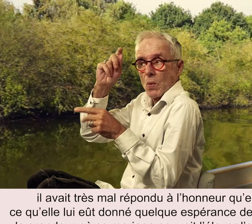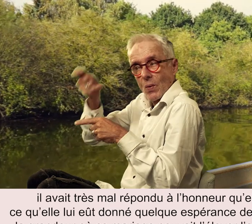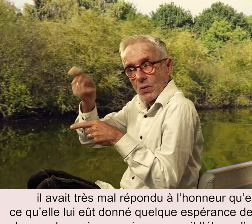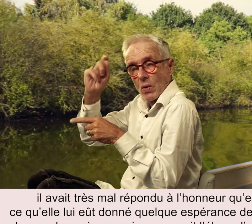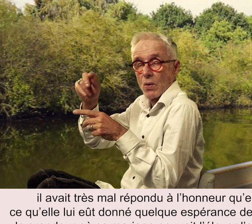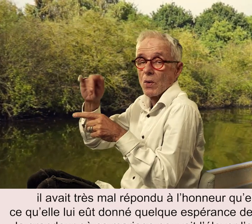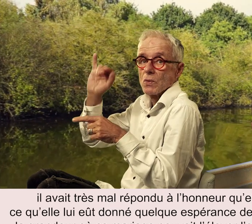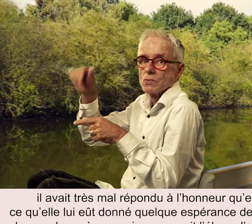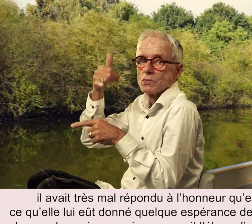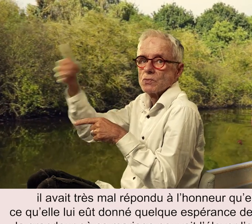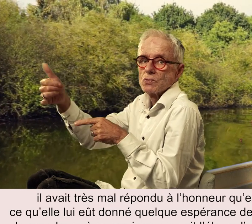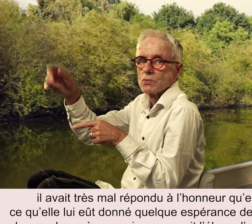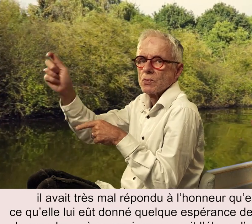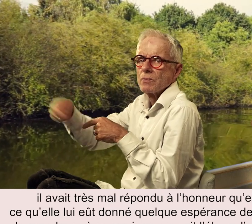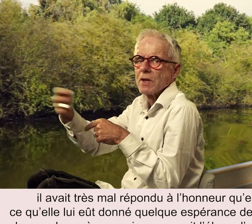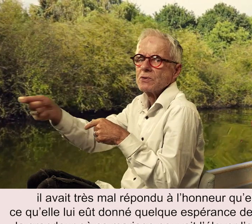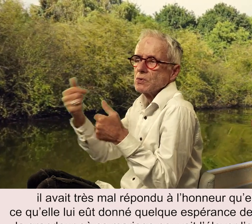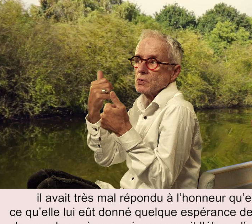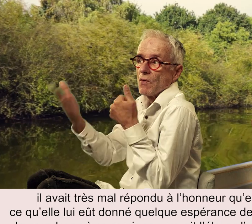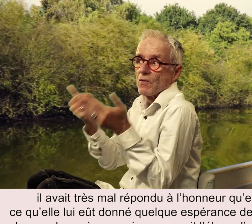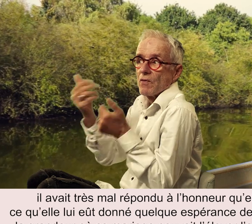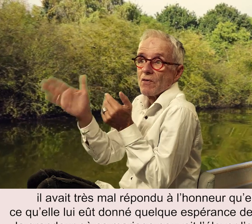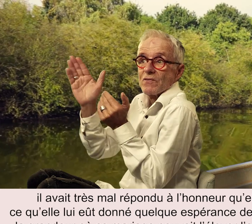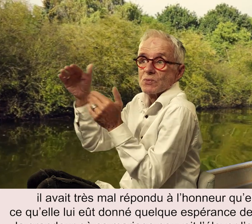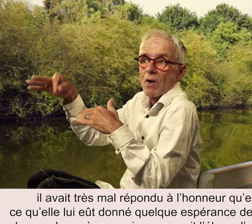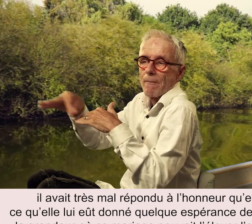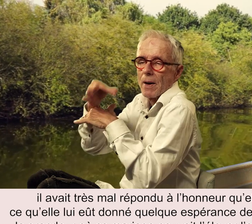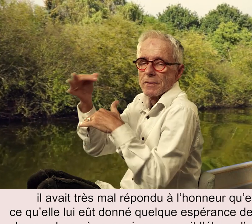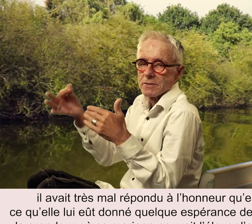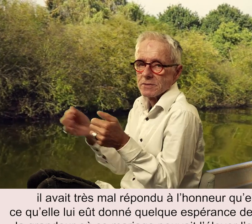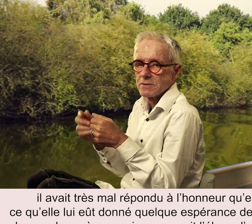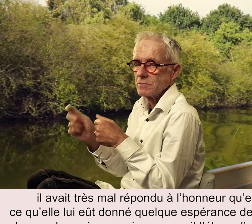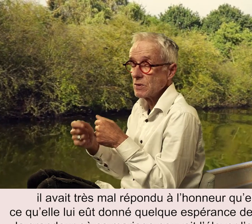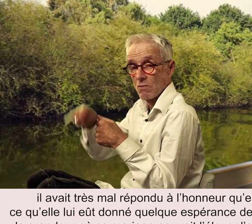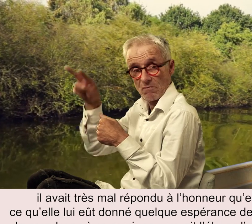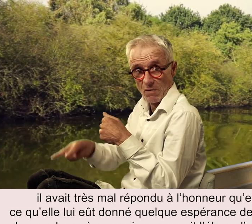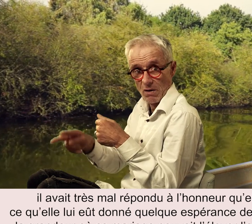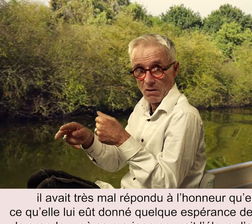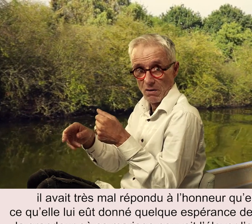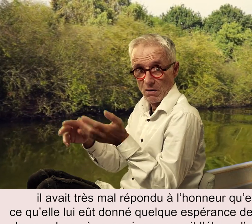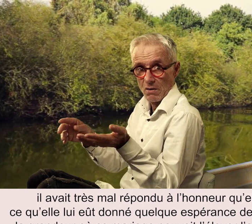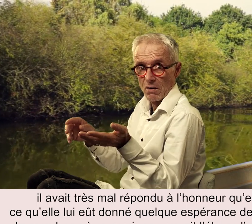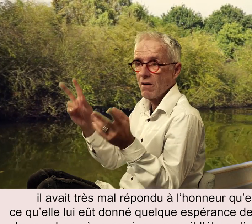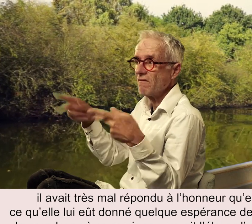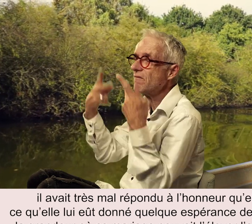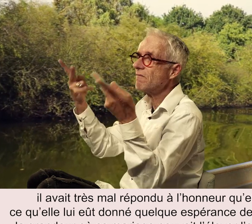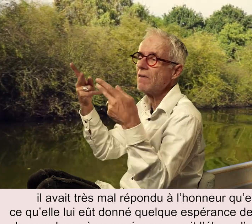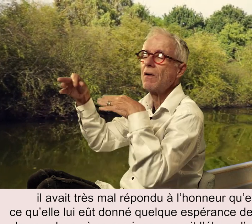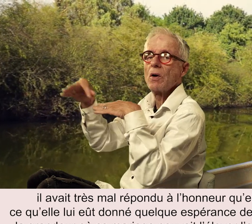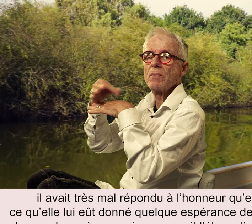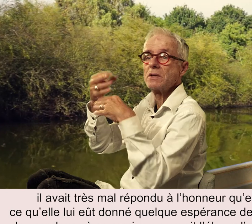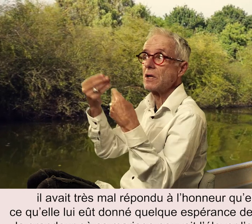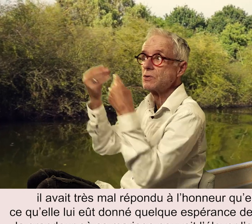faisait jusqu'à ce qu'elle lui eût donné quelque espérance de l'épouser. Qu'à la vérité, la grandeur où ce mariage